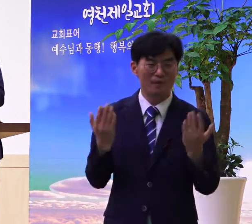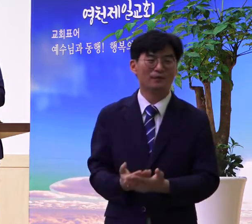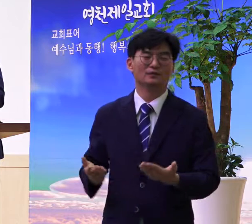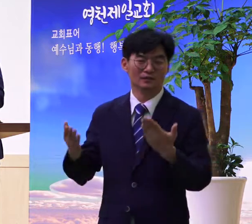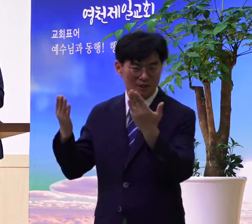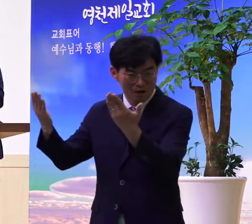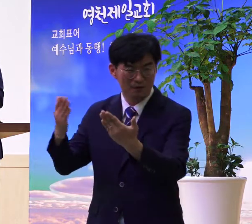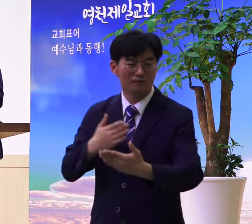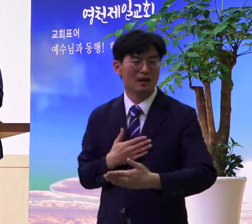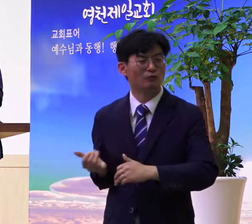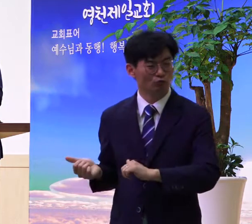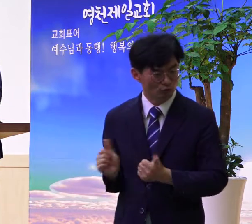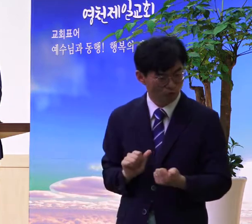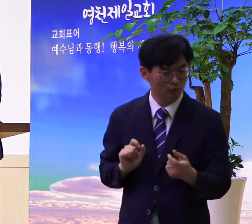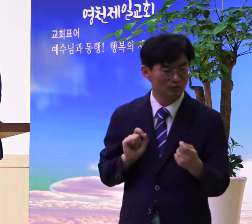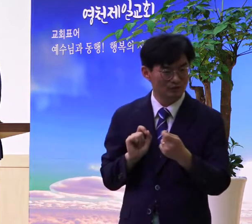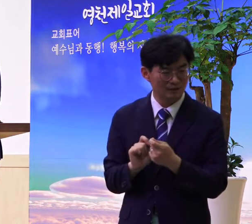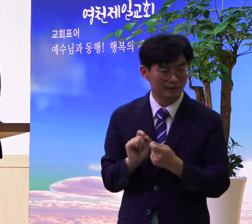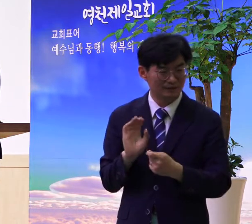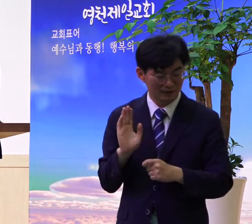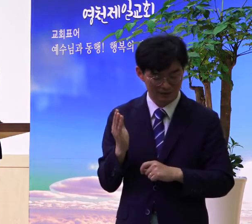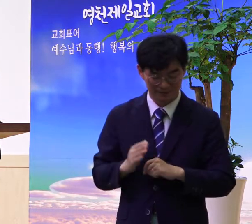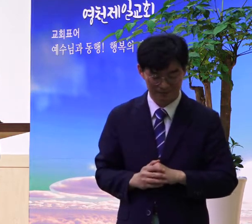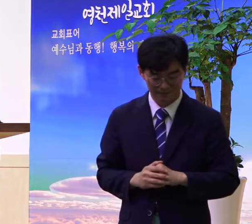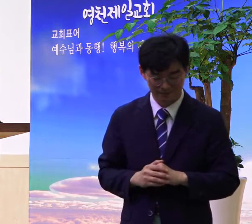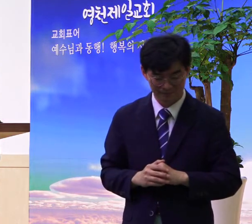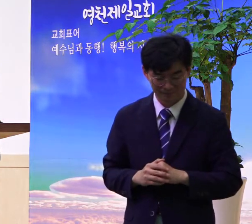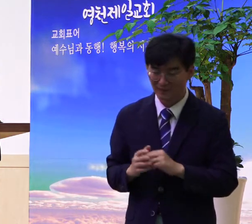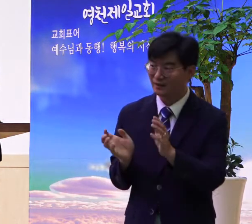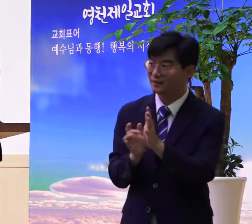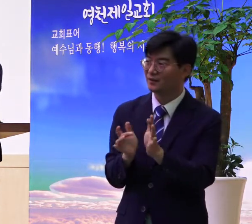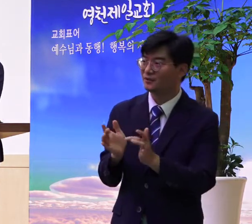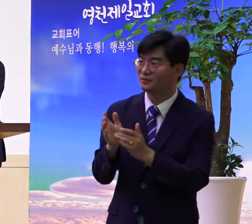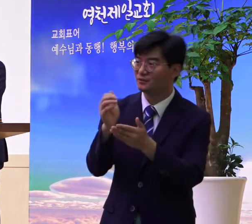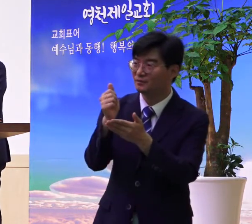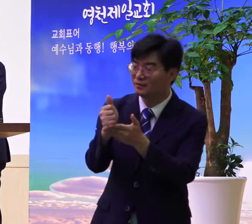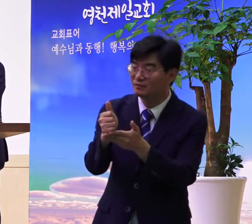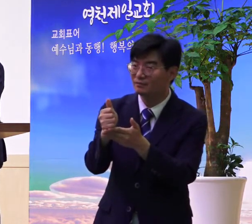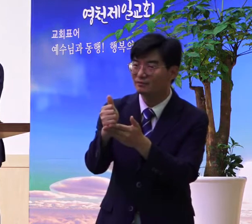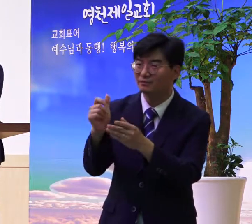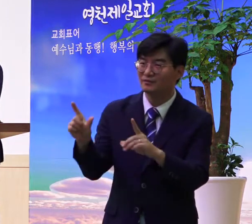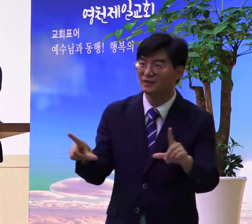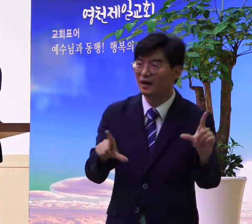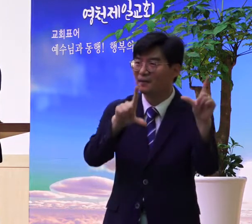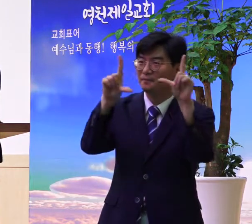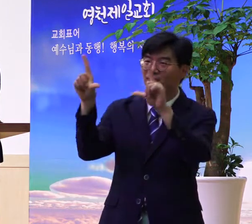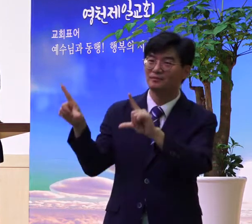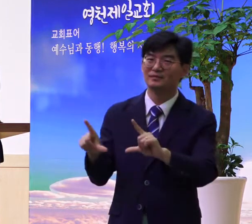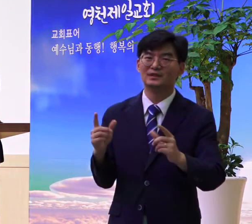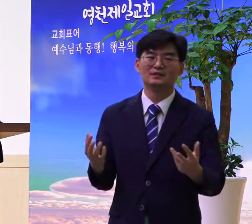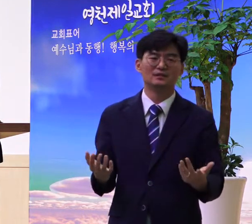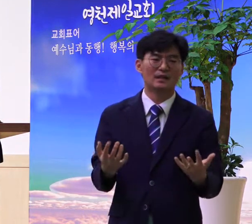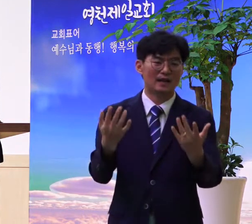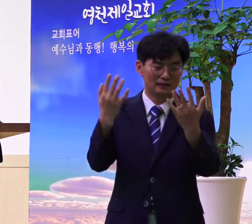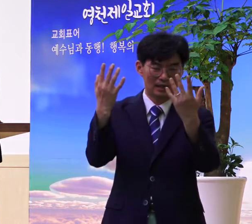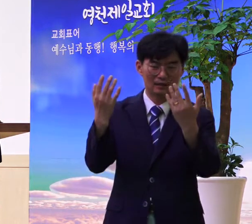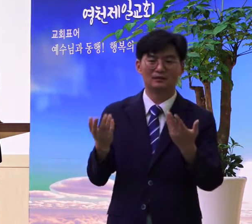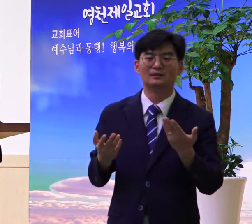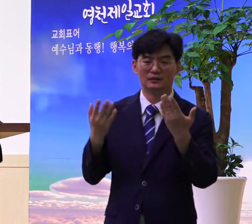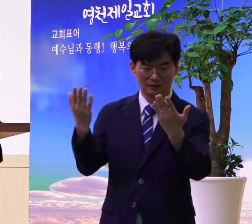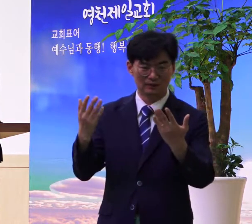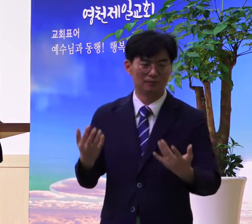바울이 그의 편지에서 그리스도의 삶을 제사로 비유해서 여러 번 이야기했는데요. 빌립보서 2장 17절에